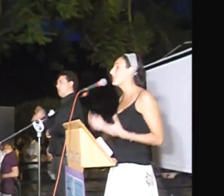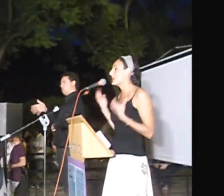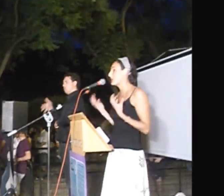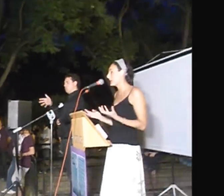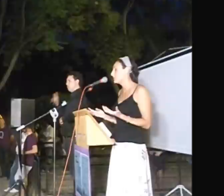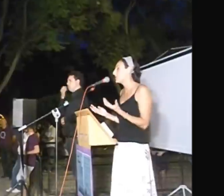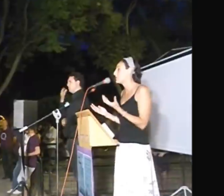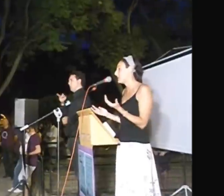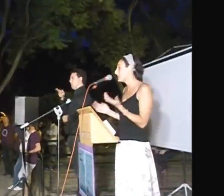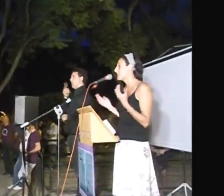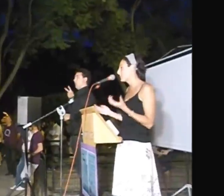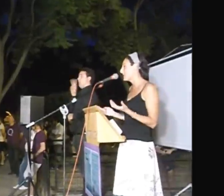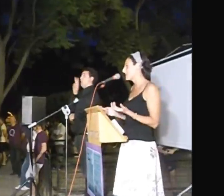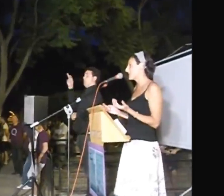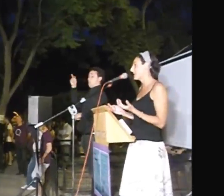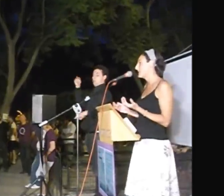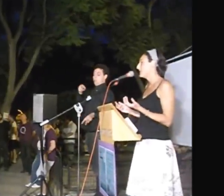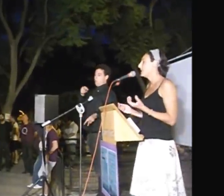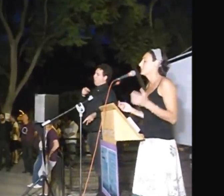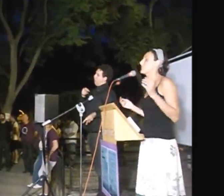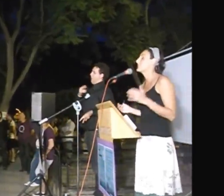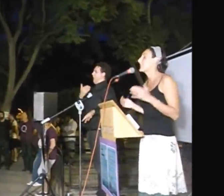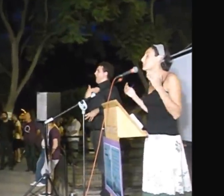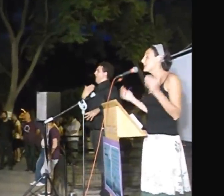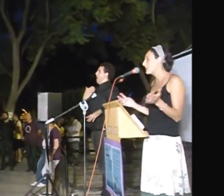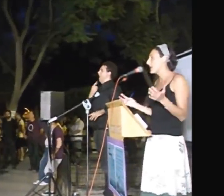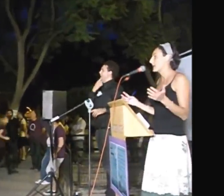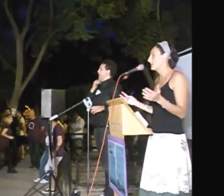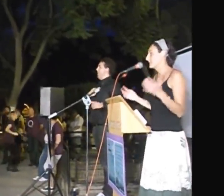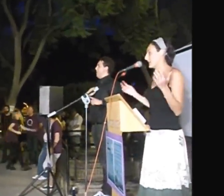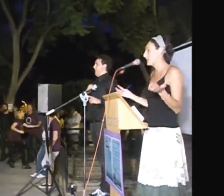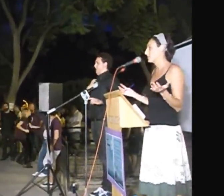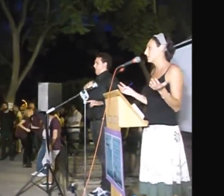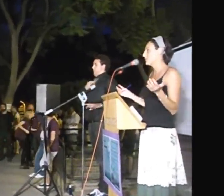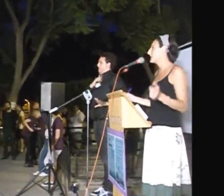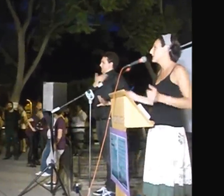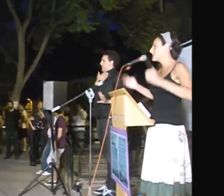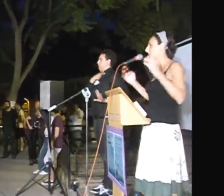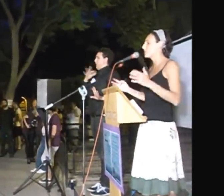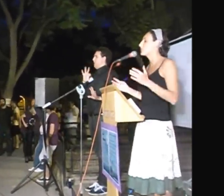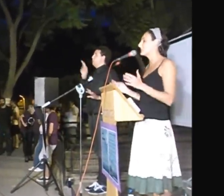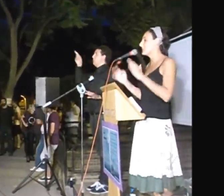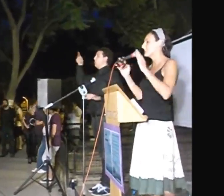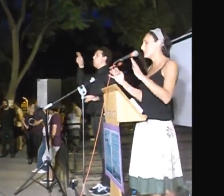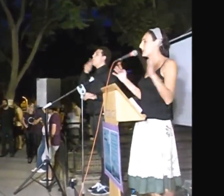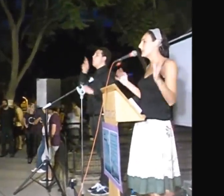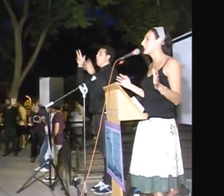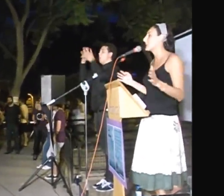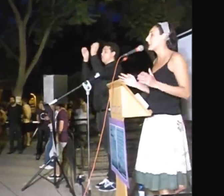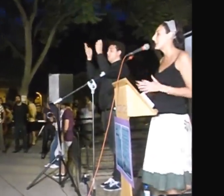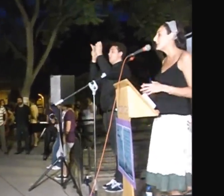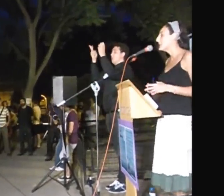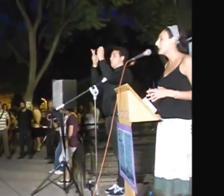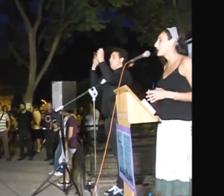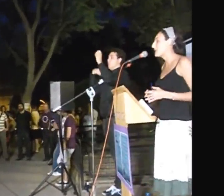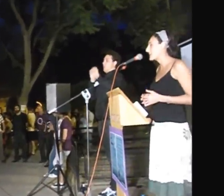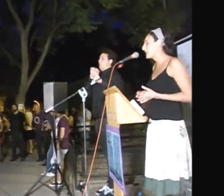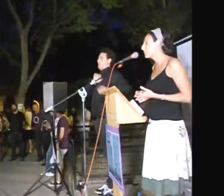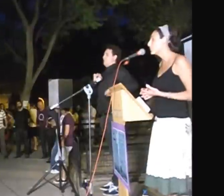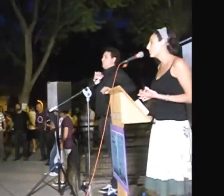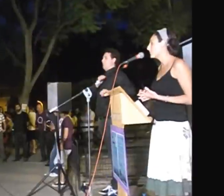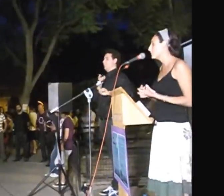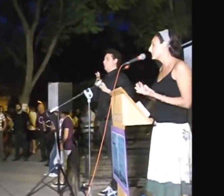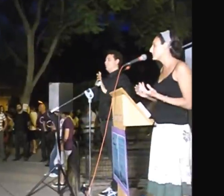mercado europeo y al mercado estadounidense Entonces se quieren blindar ante ellos no que el hemisferio norte sea siempre el que el que